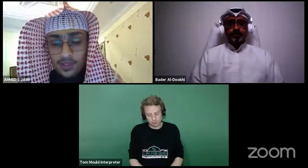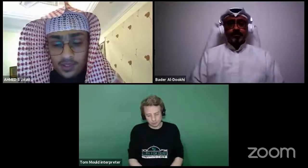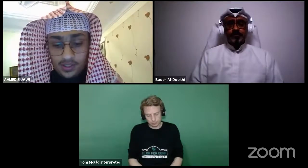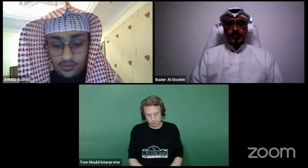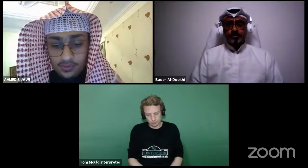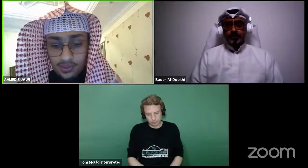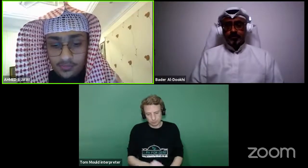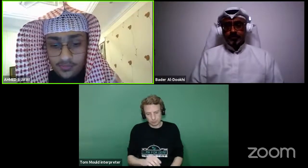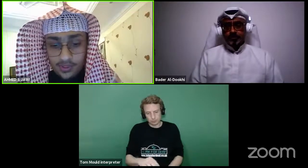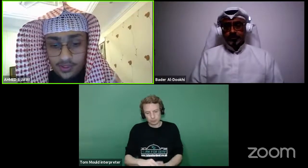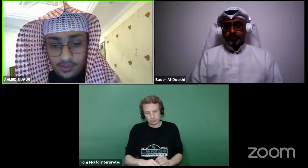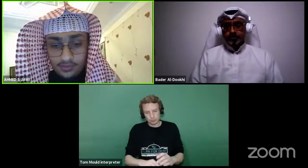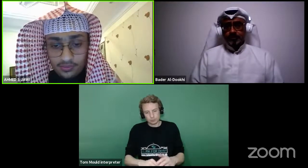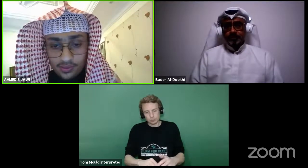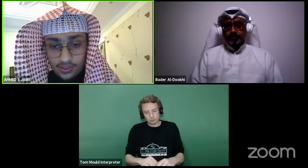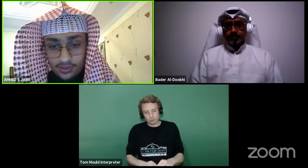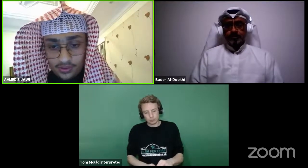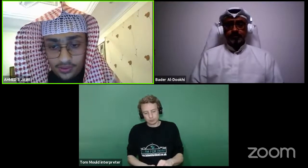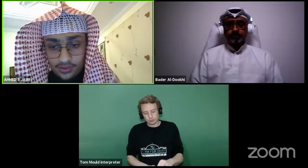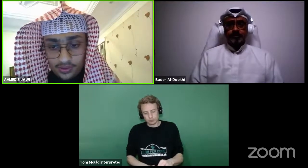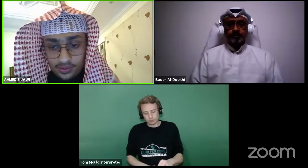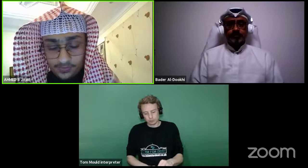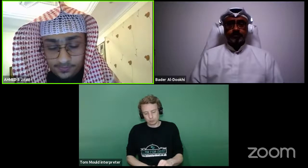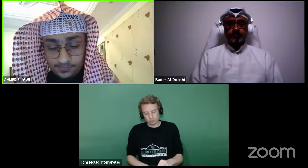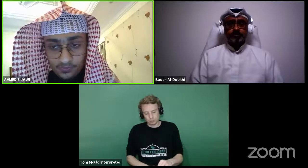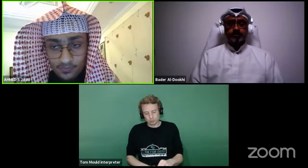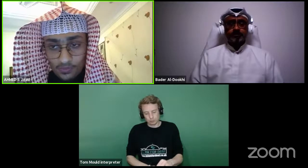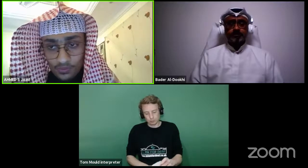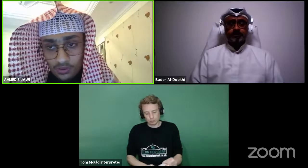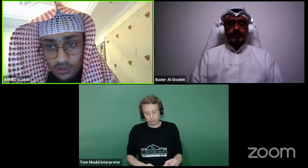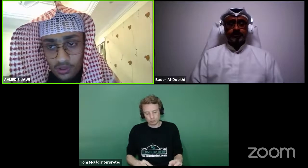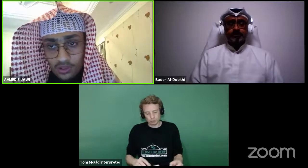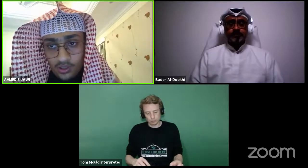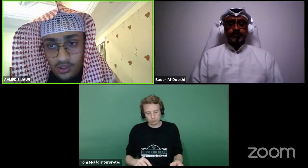بسم الله الرحمن الرحيم.